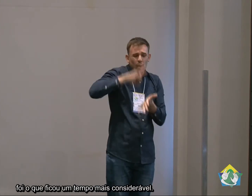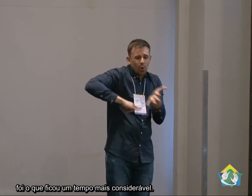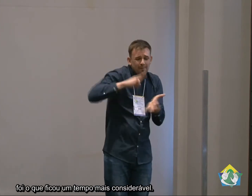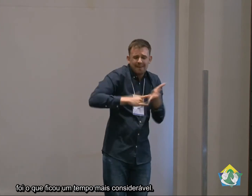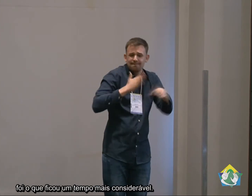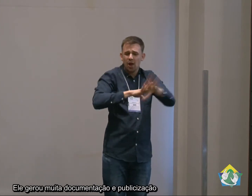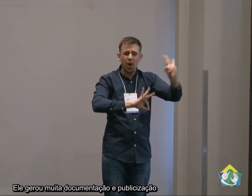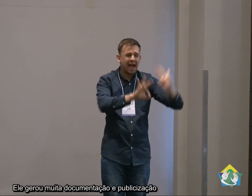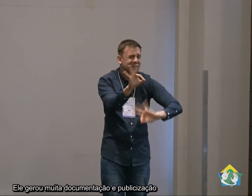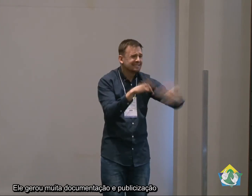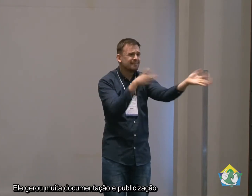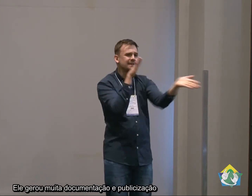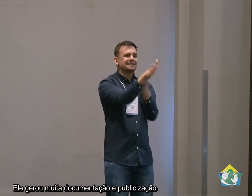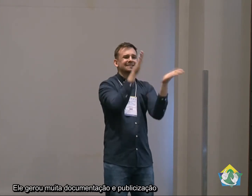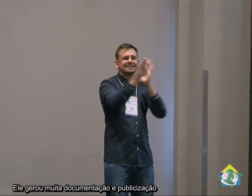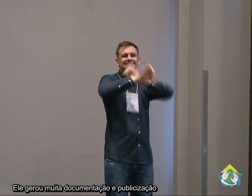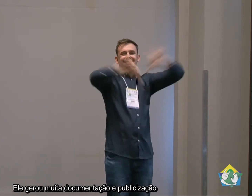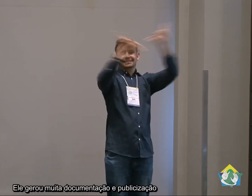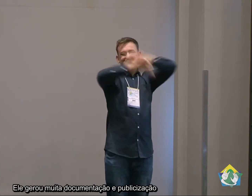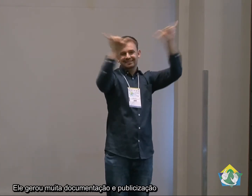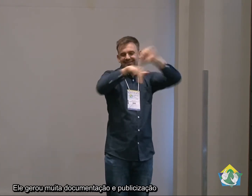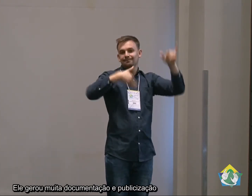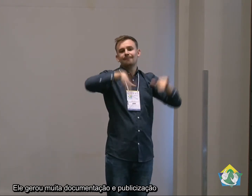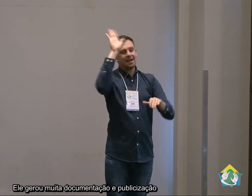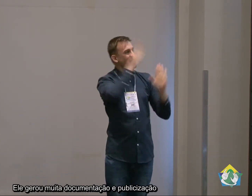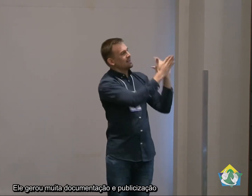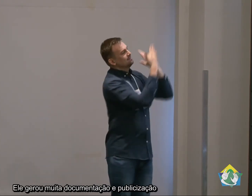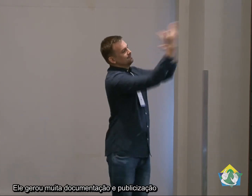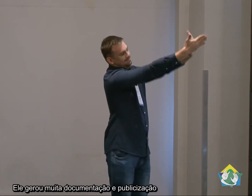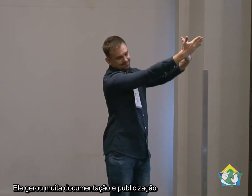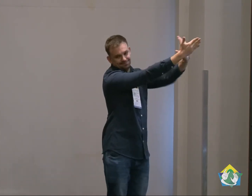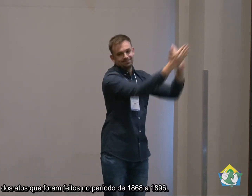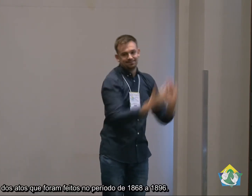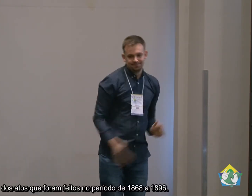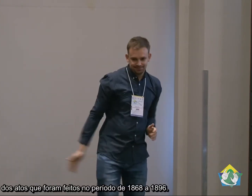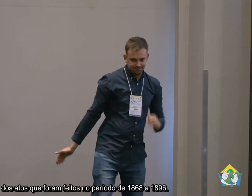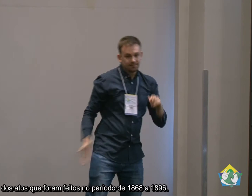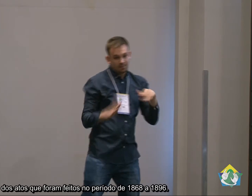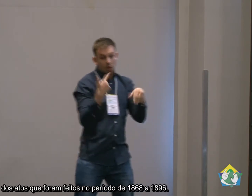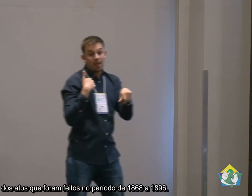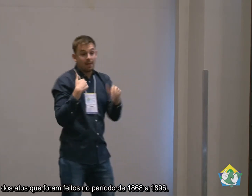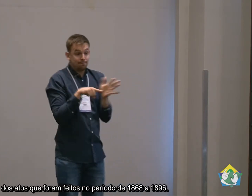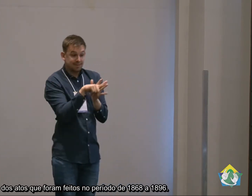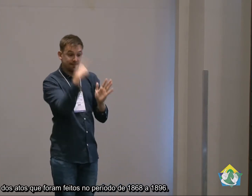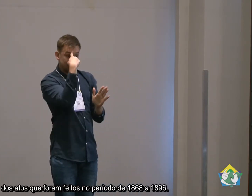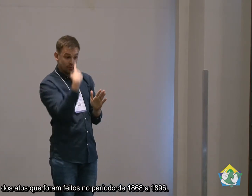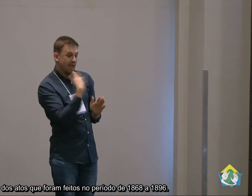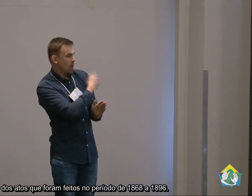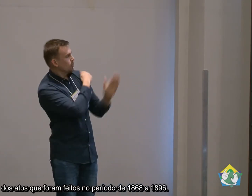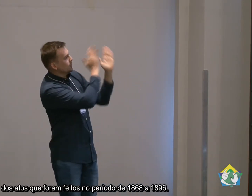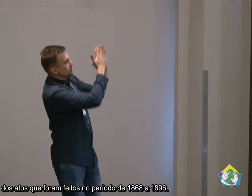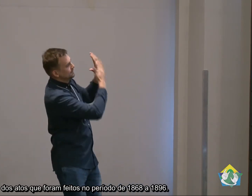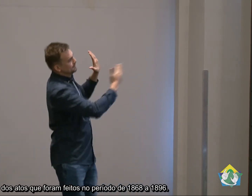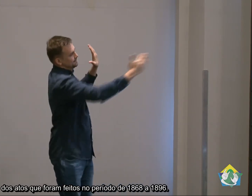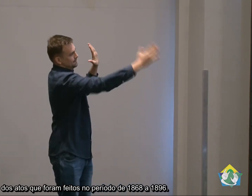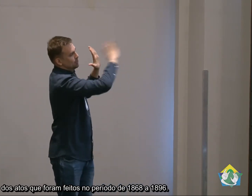e ele gerou muita documentação e publicização dos atos que foram feitos no período de 68 a 96